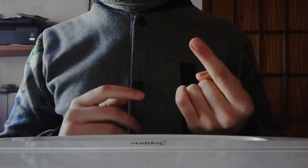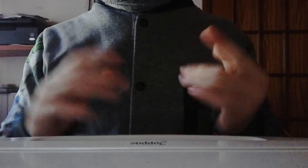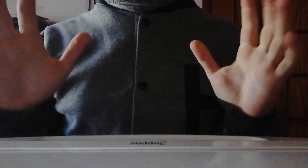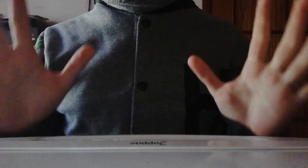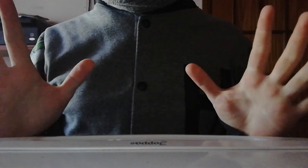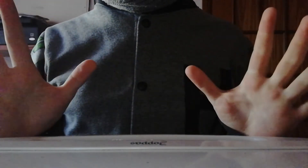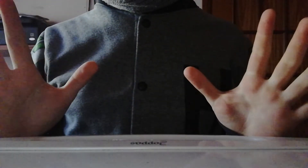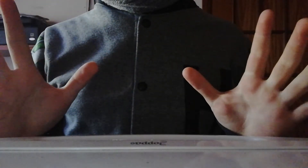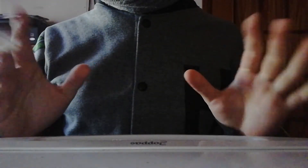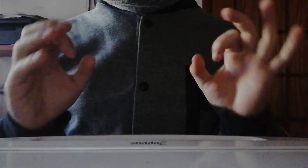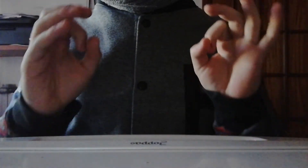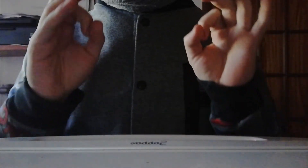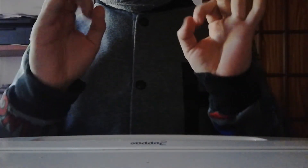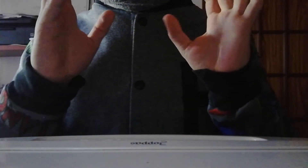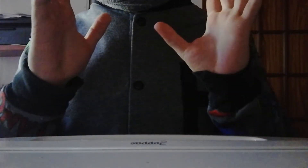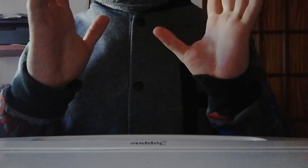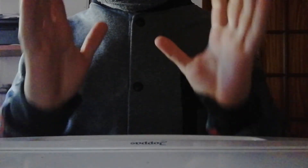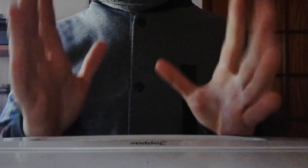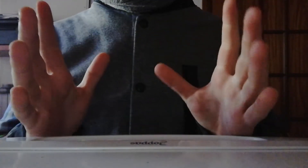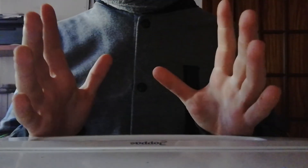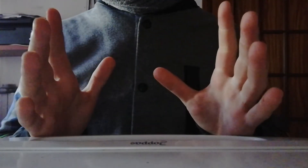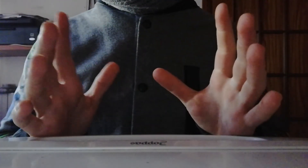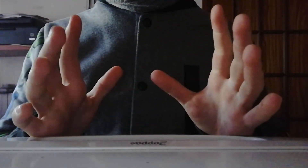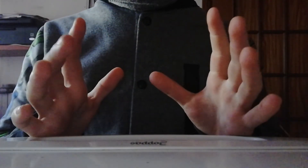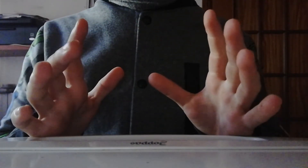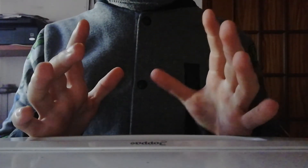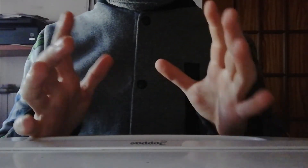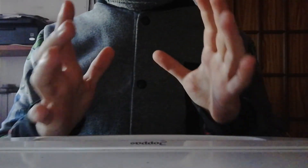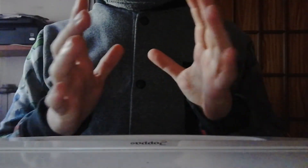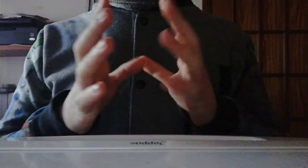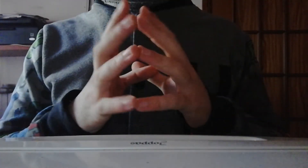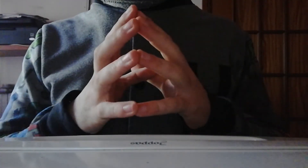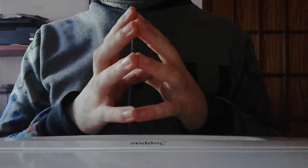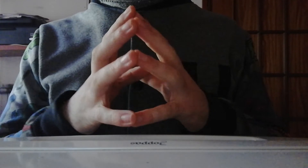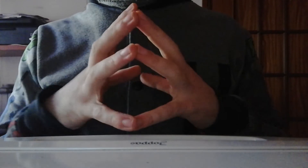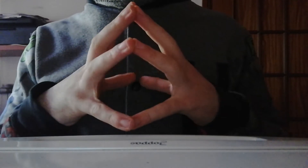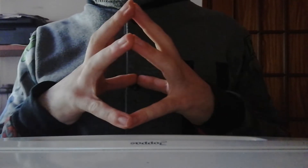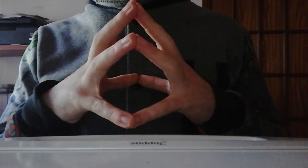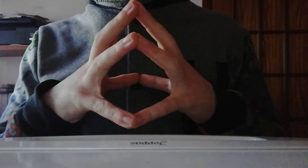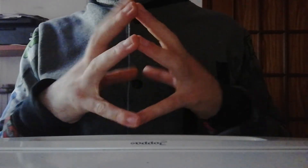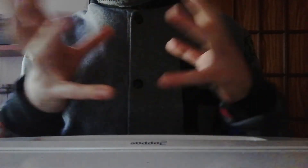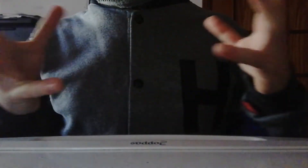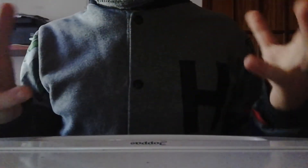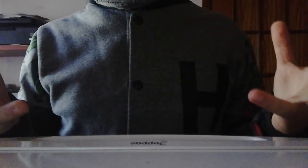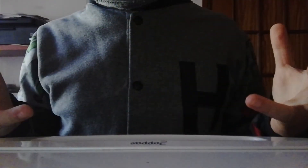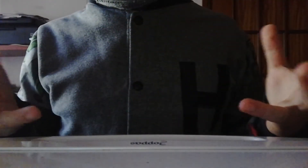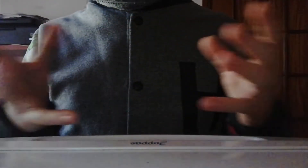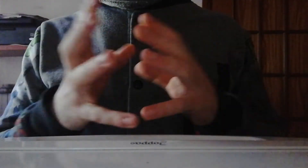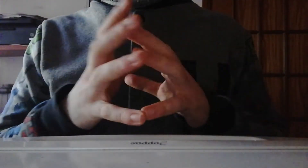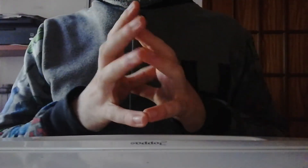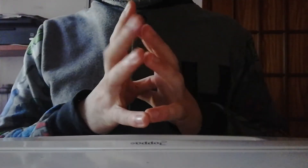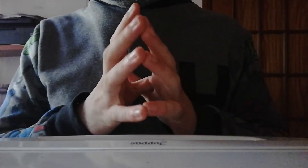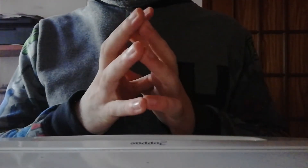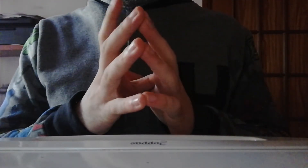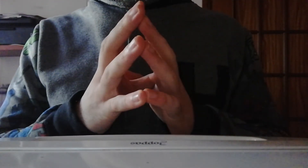cronaca per un preciso motivo perché la cronaca diciamo che e angoscioso poi ci sono molti